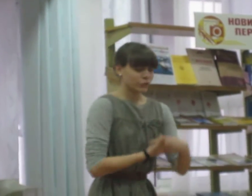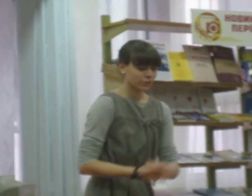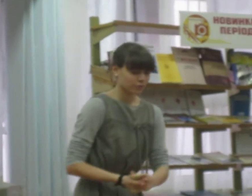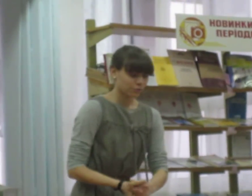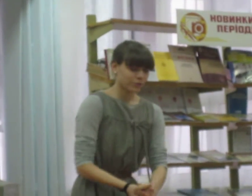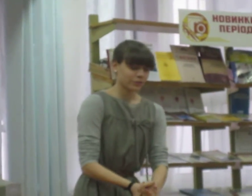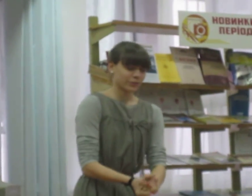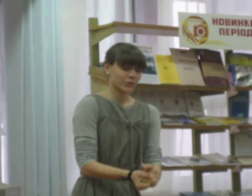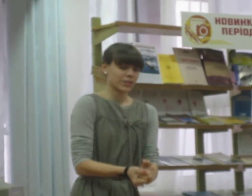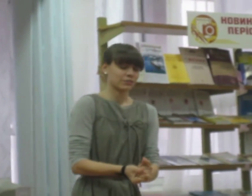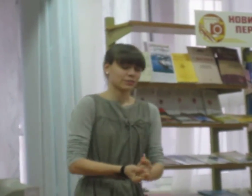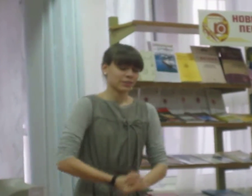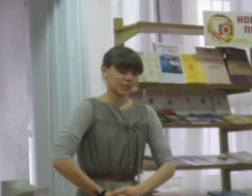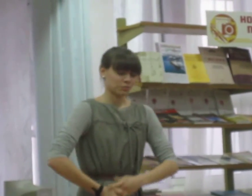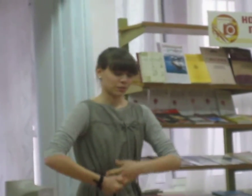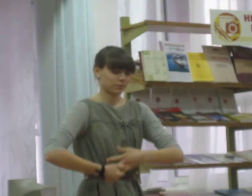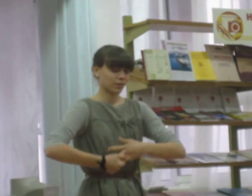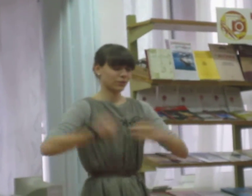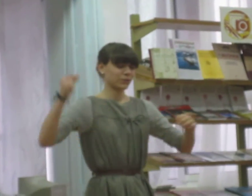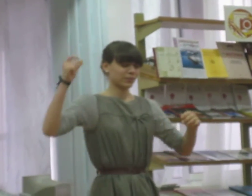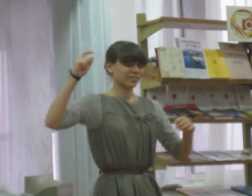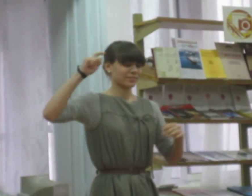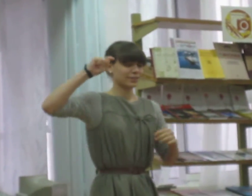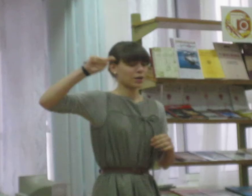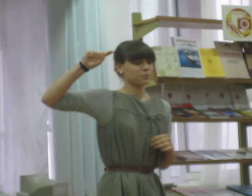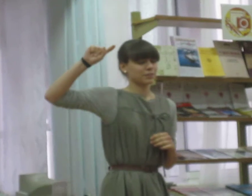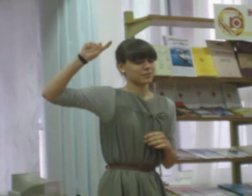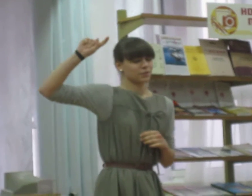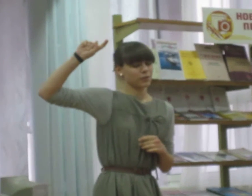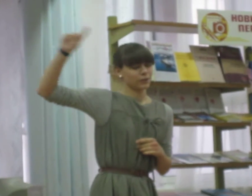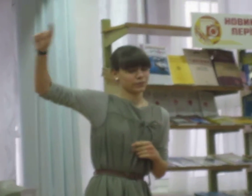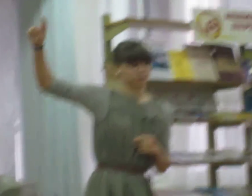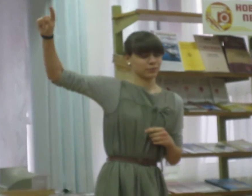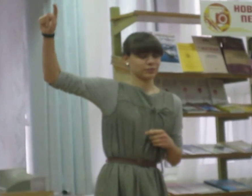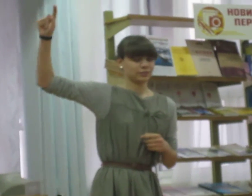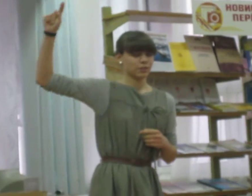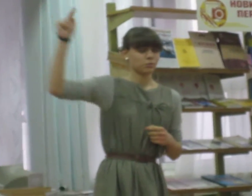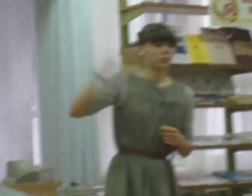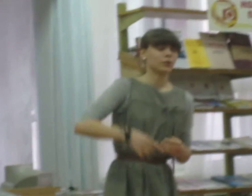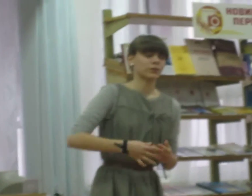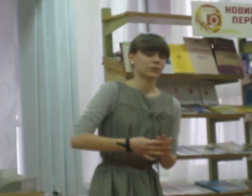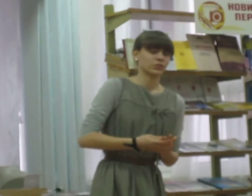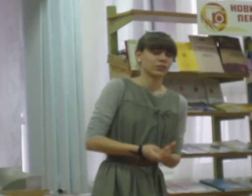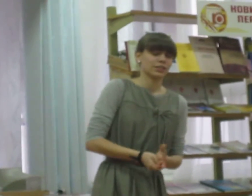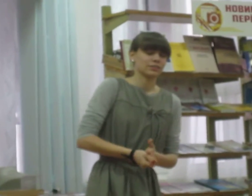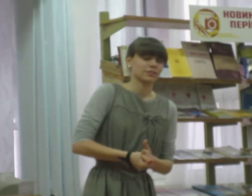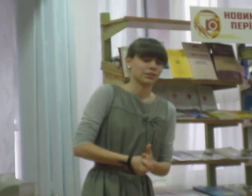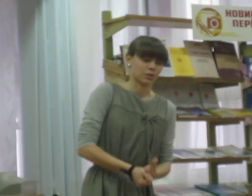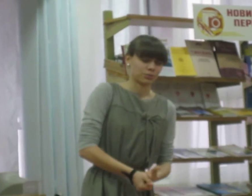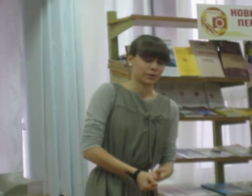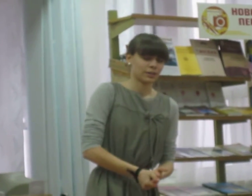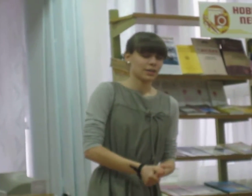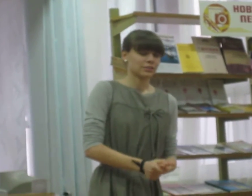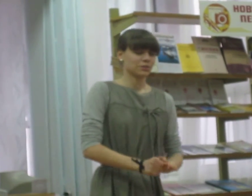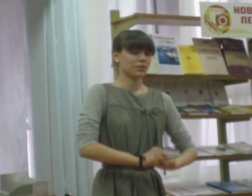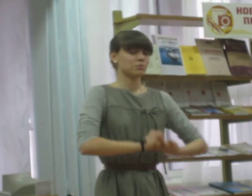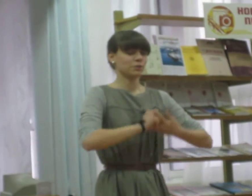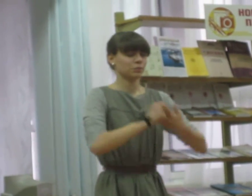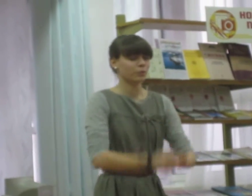Черные вороны кружатся на небе, оно исцарапано самолетами, там болью начинается небо. Земля